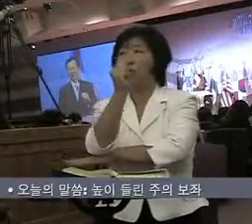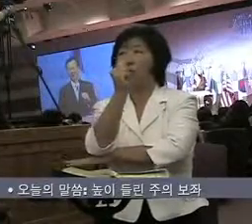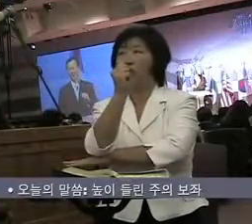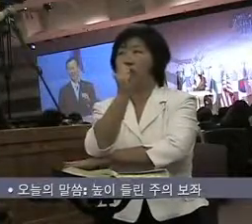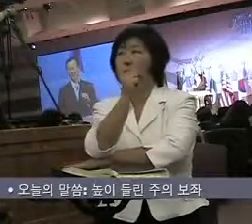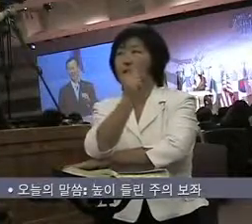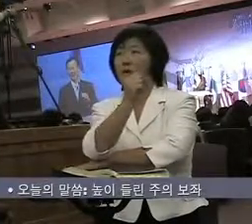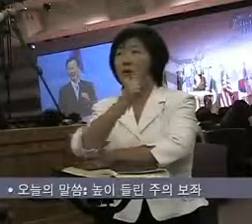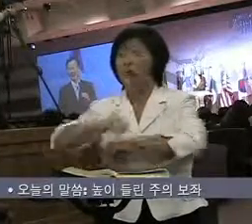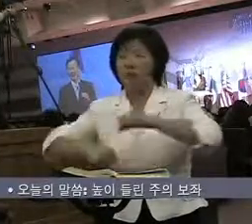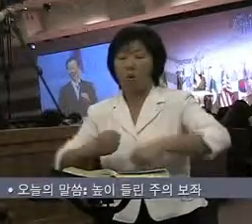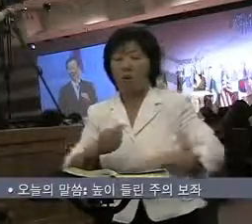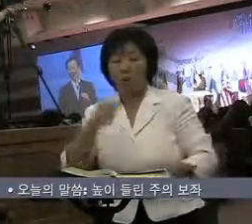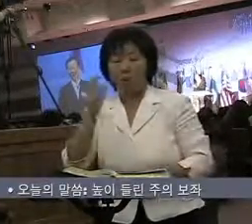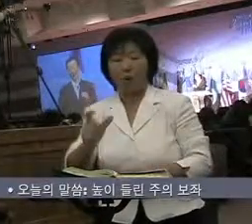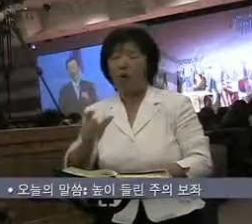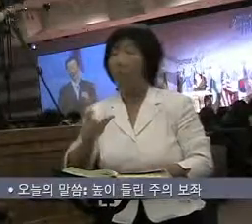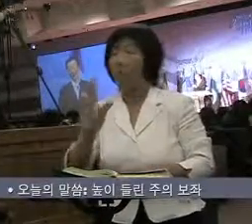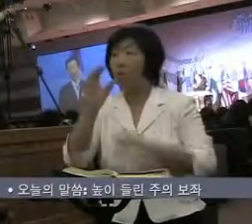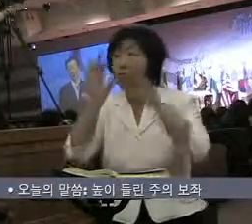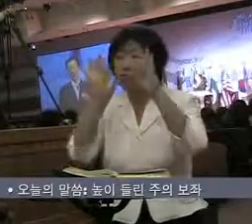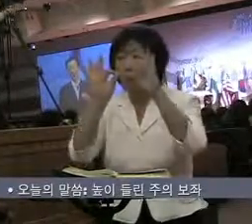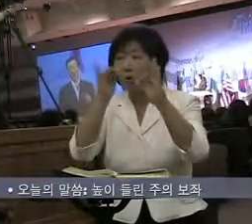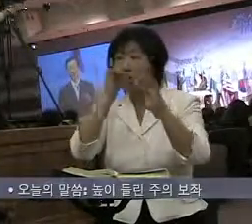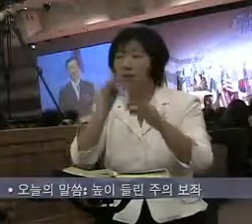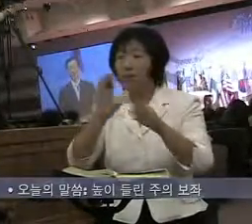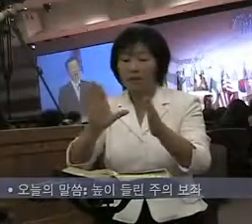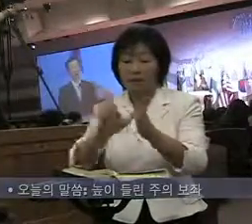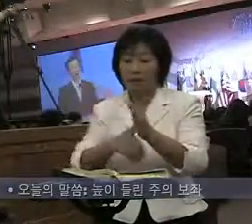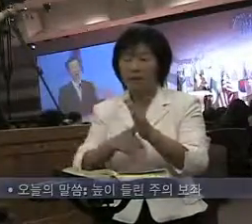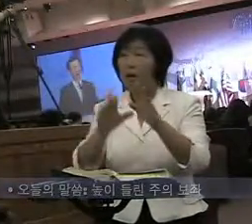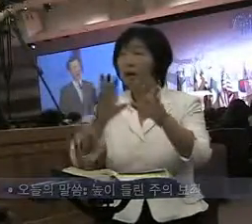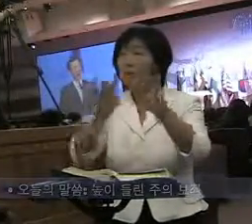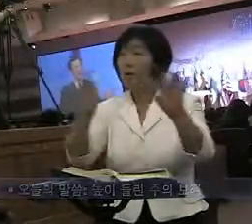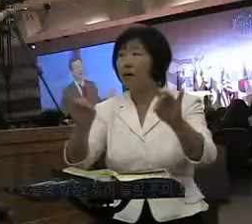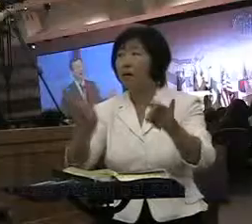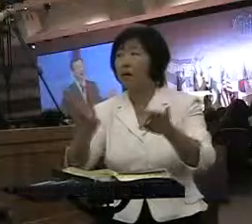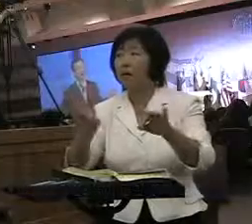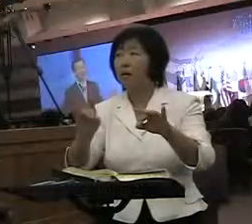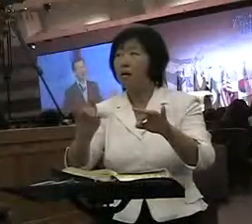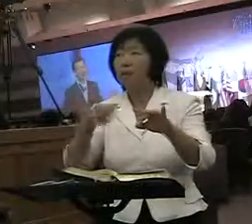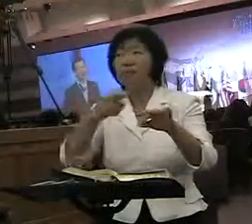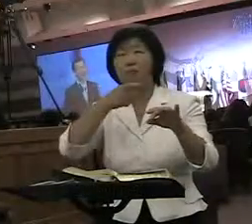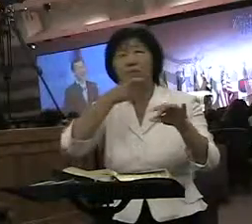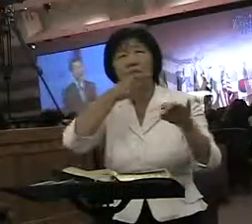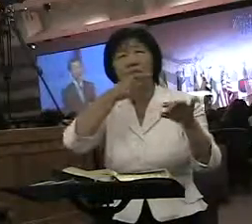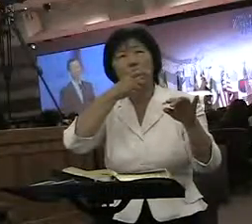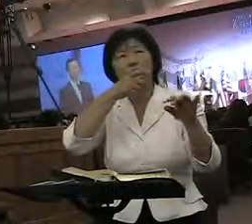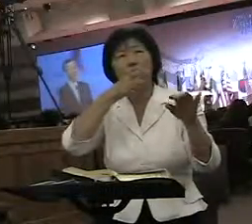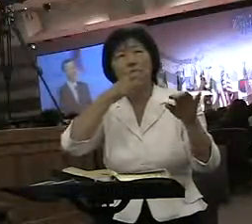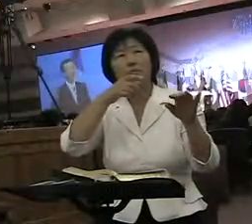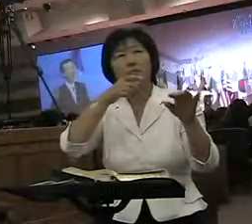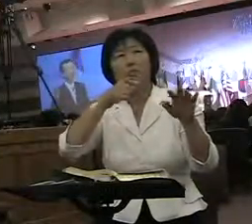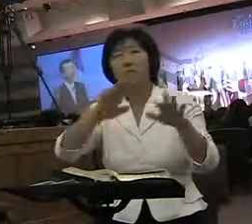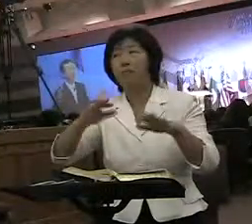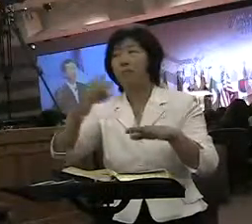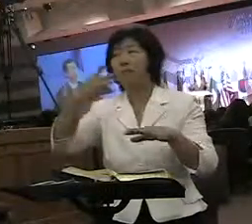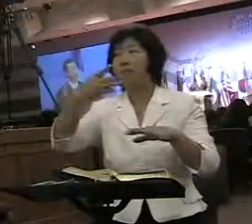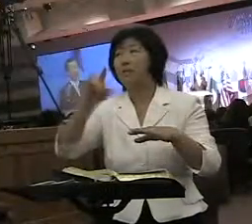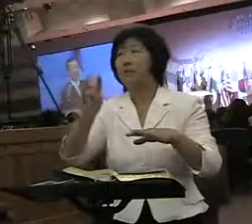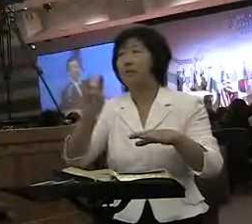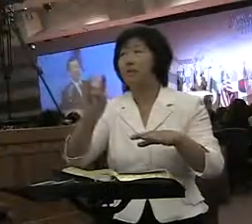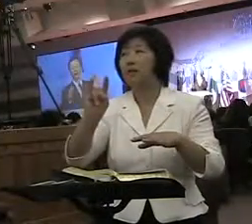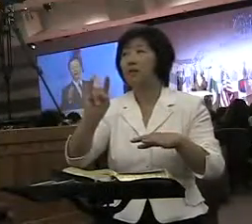있습니다. 동물들이 이맘때가 되면은 연어떼들이 태평양에서 이 강물의 그